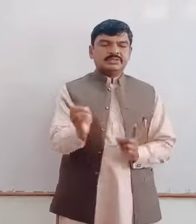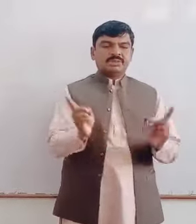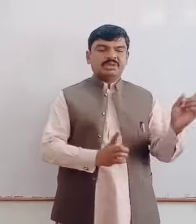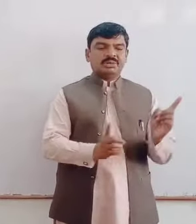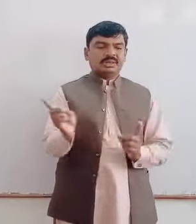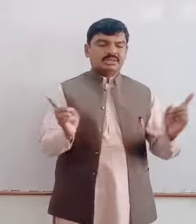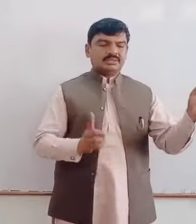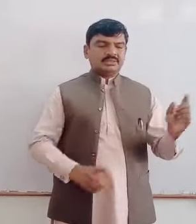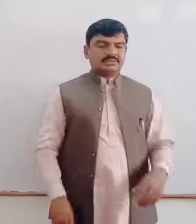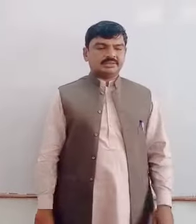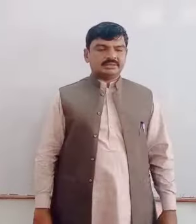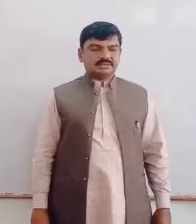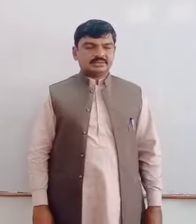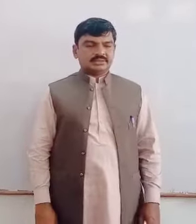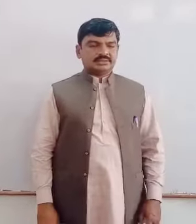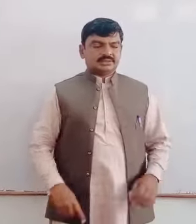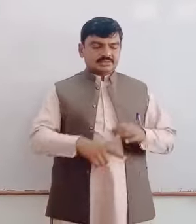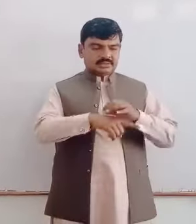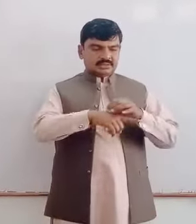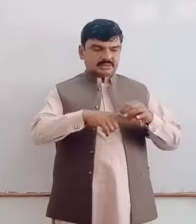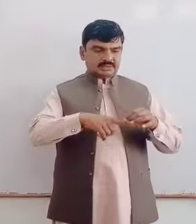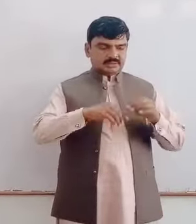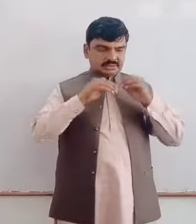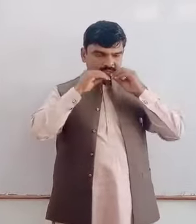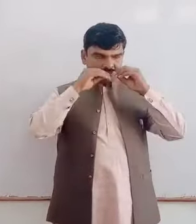शब बारात, शब मेराज,